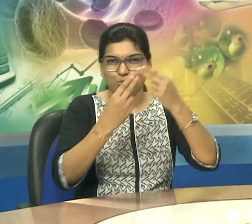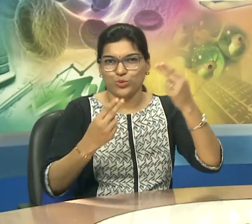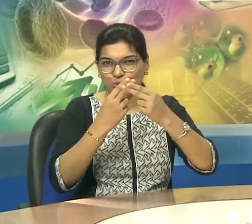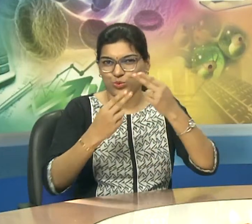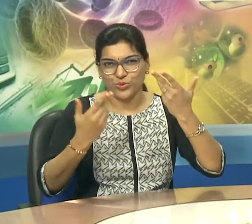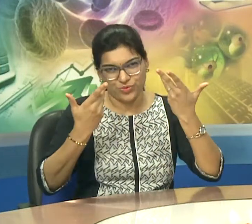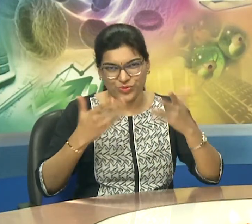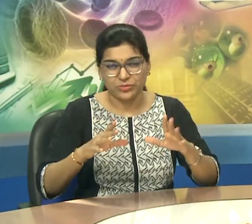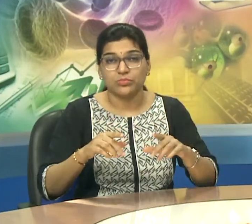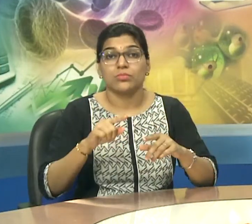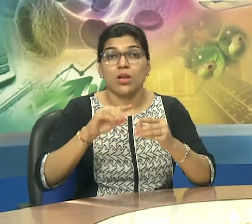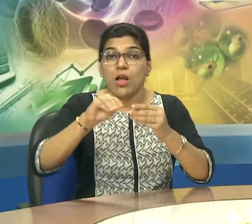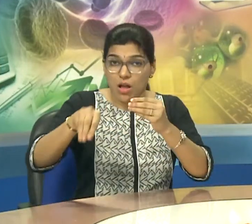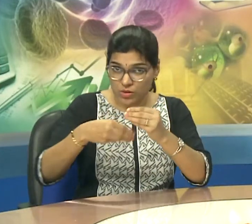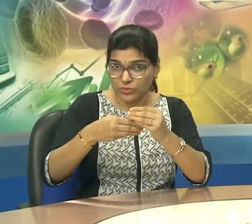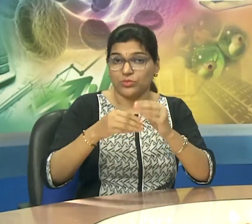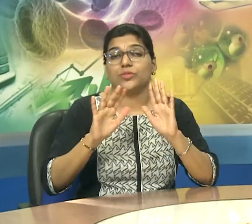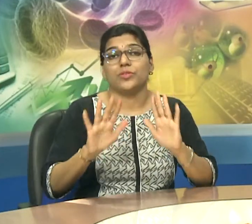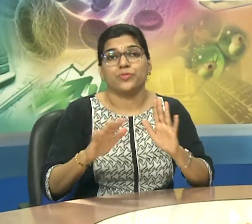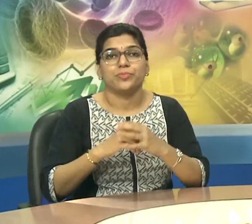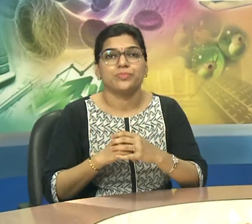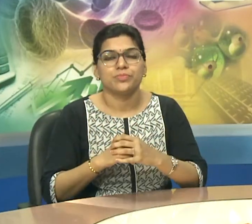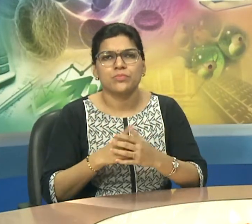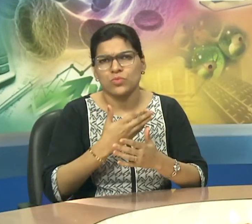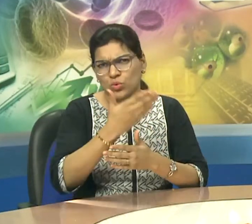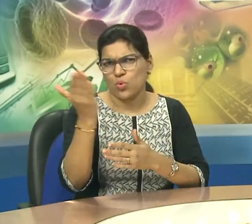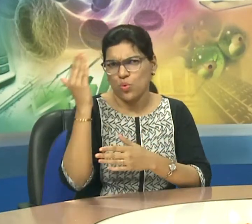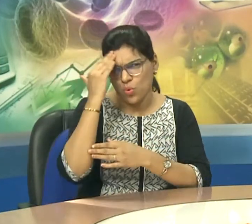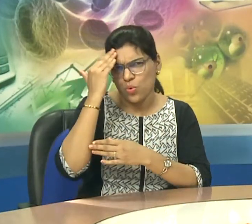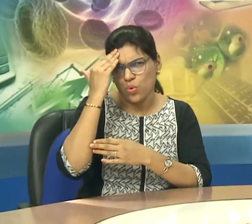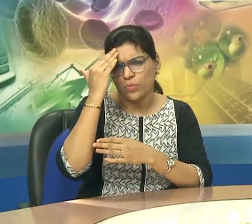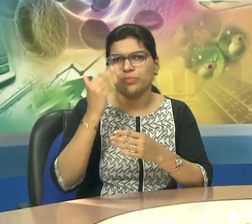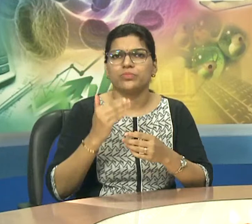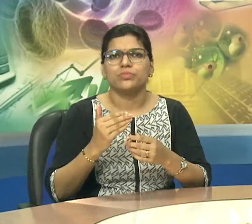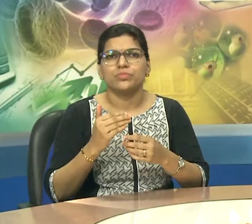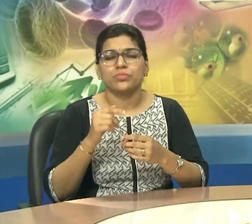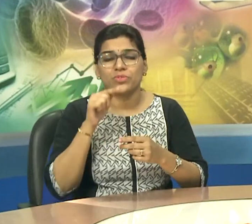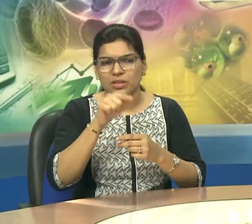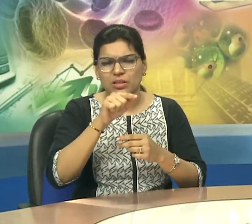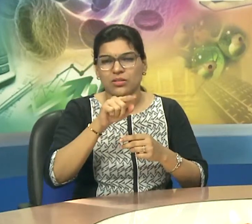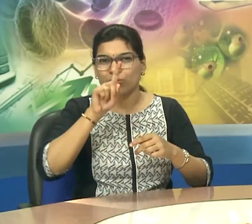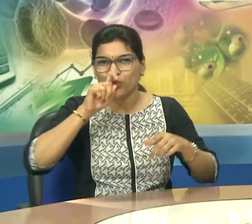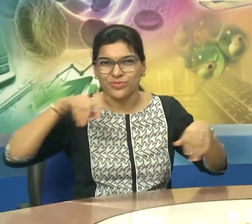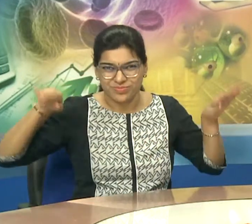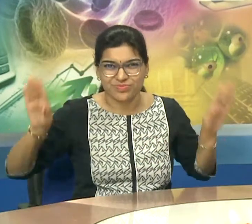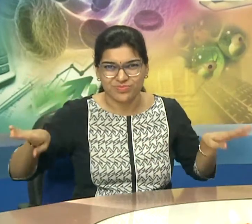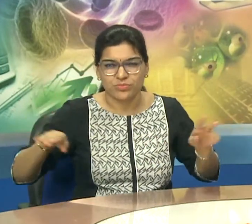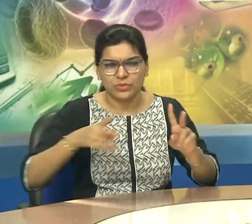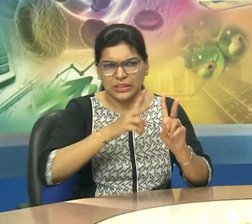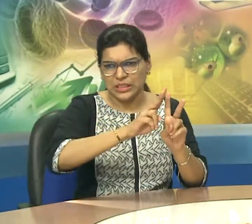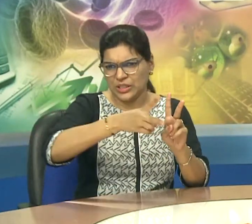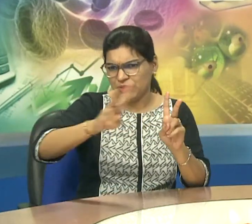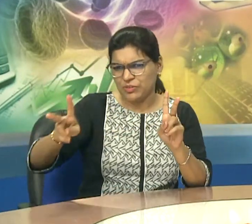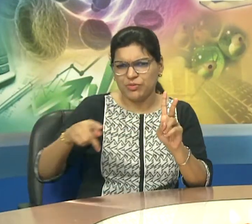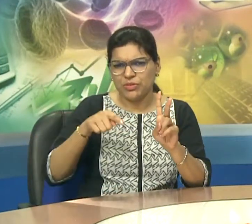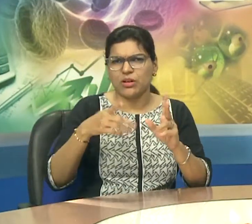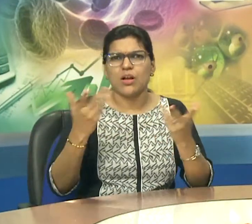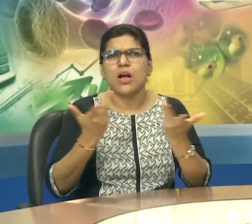Till now we have understood the lesson. Now these are some more